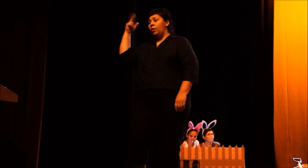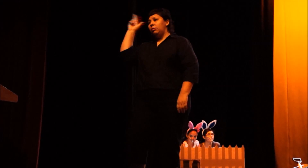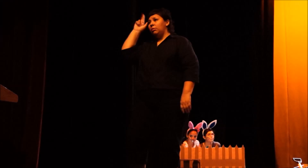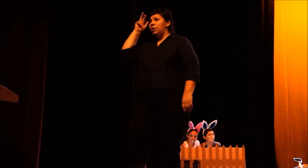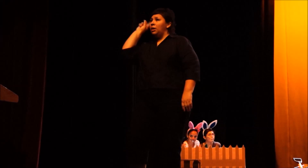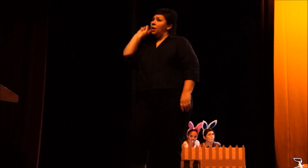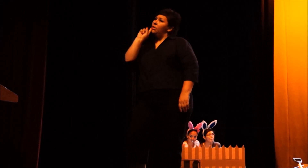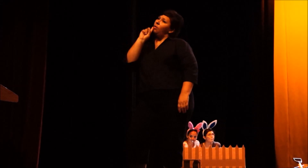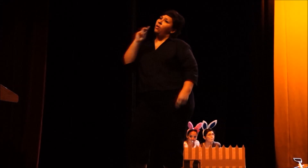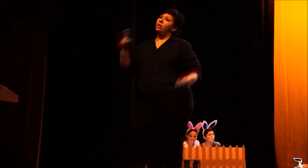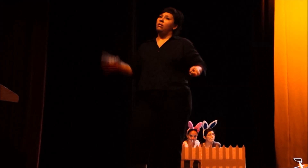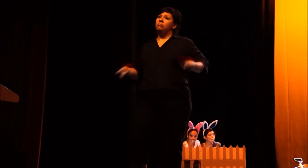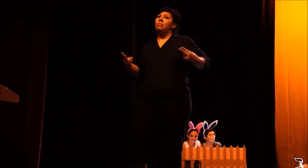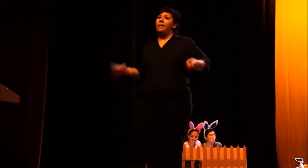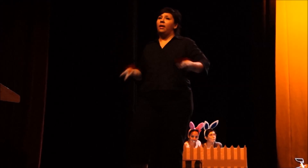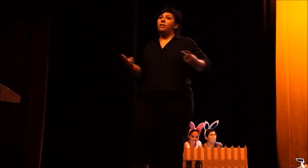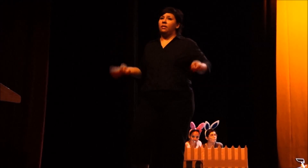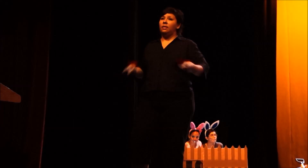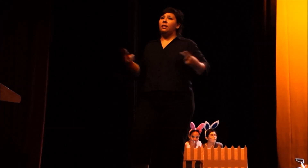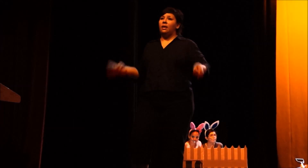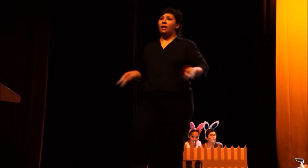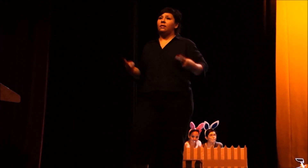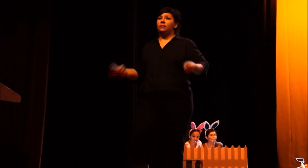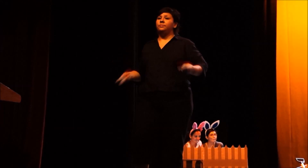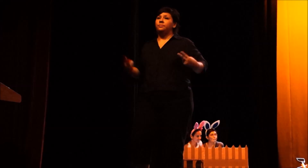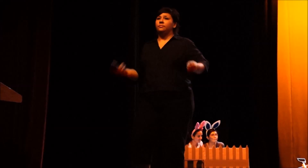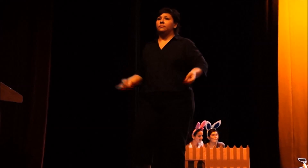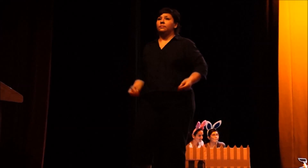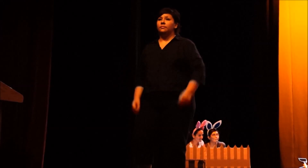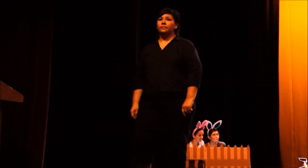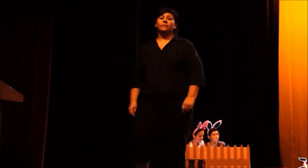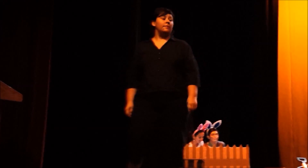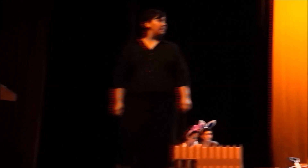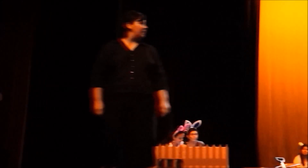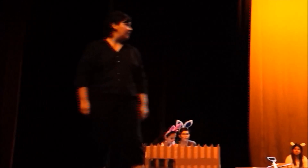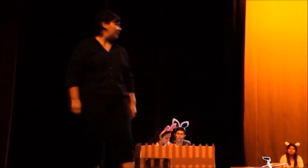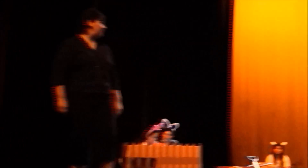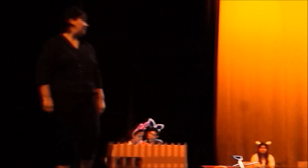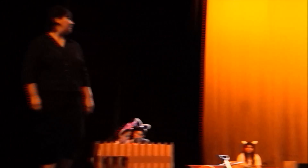él decide ir y vender a los conejos.